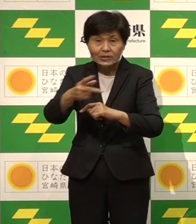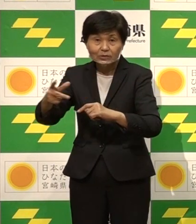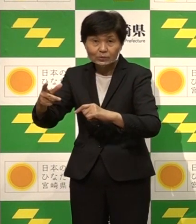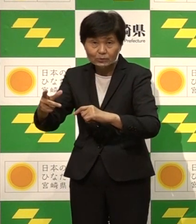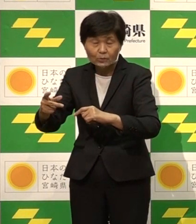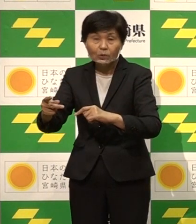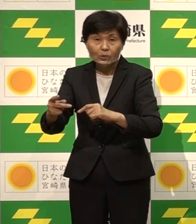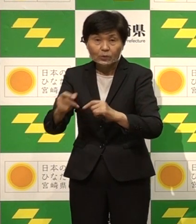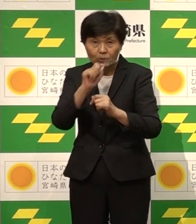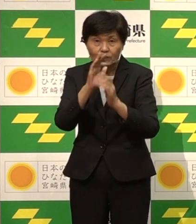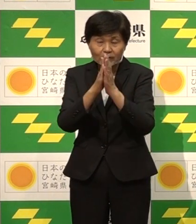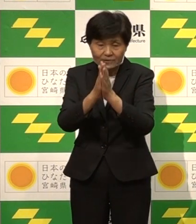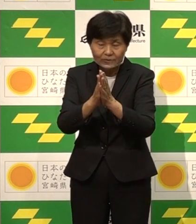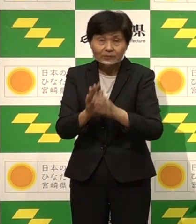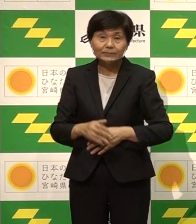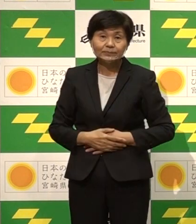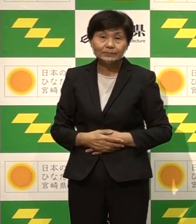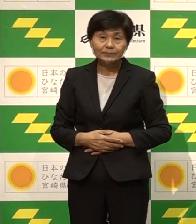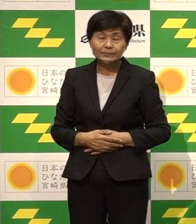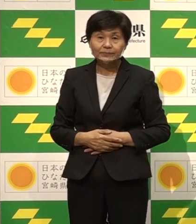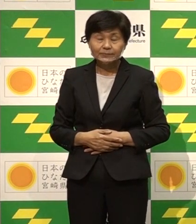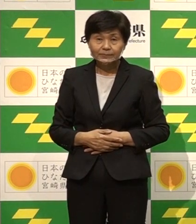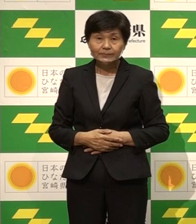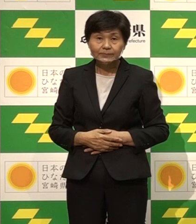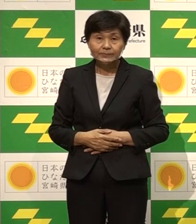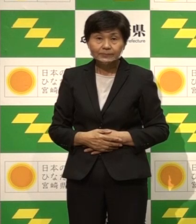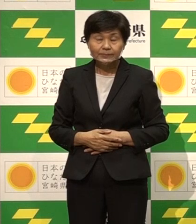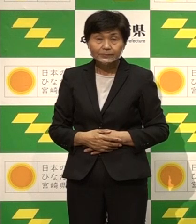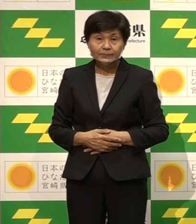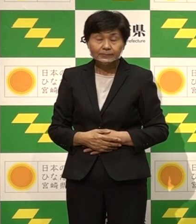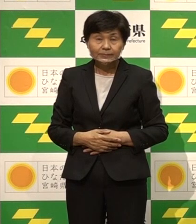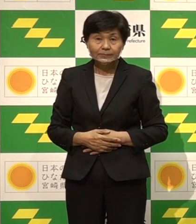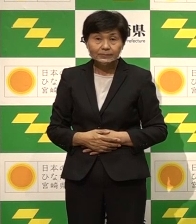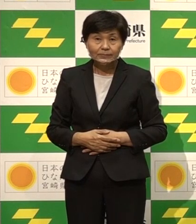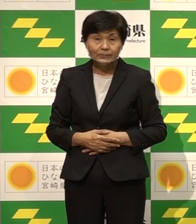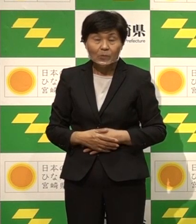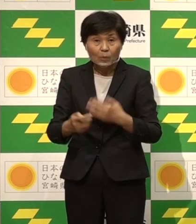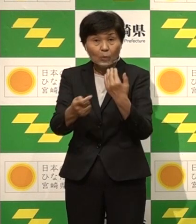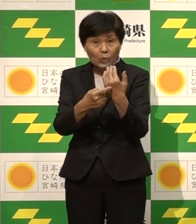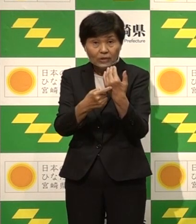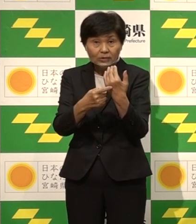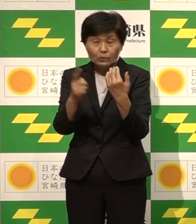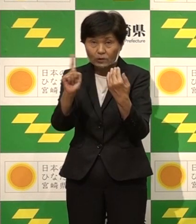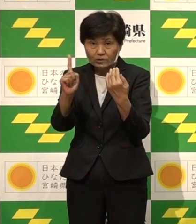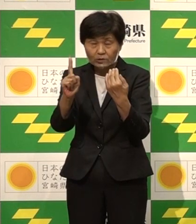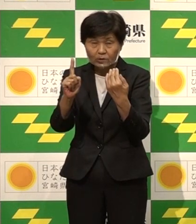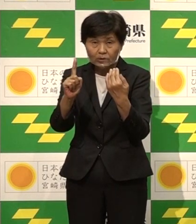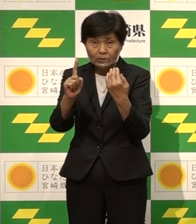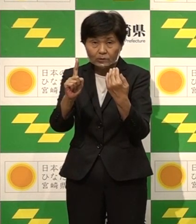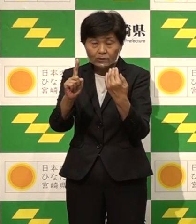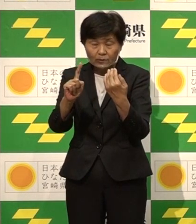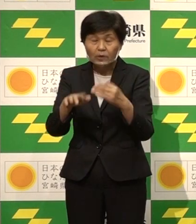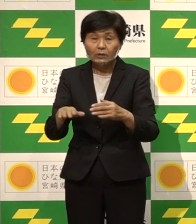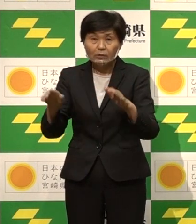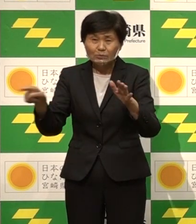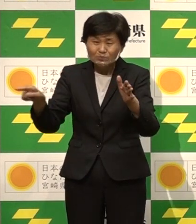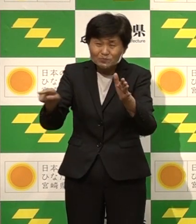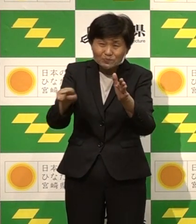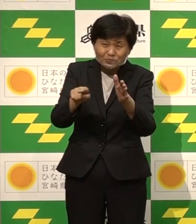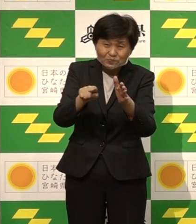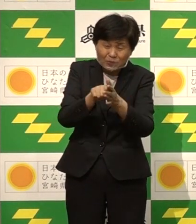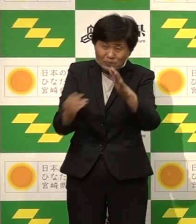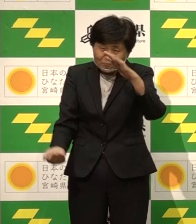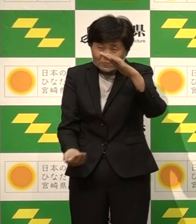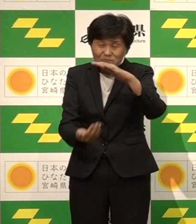考えております。はい、ポイントとなります。現在、過去例を見ないような県